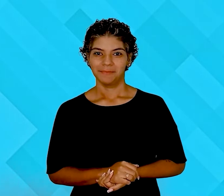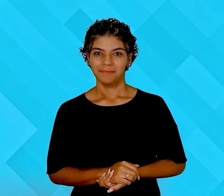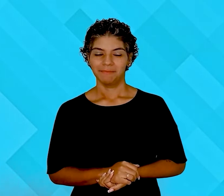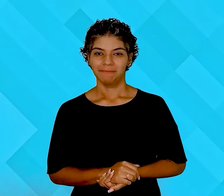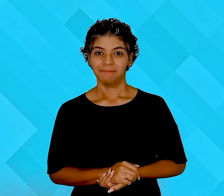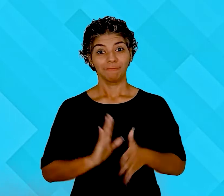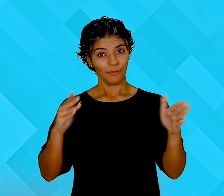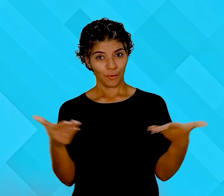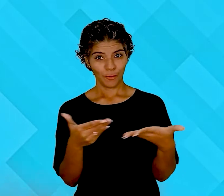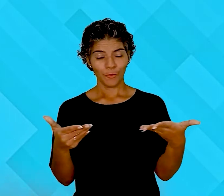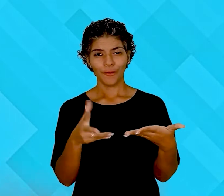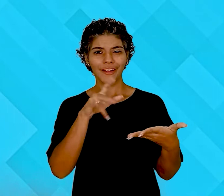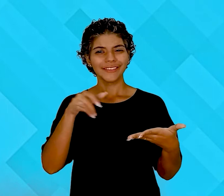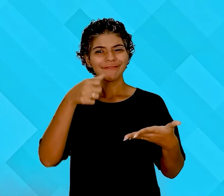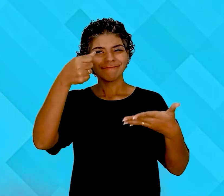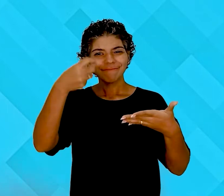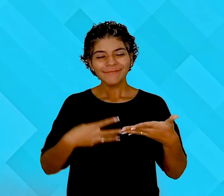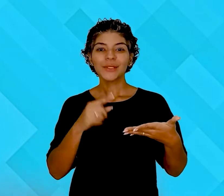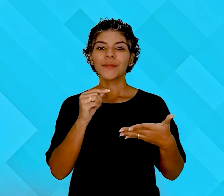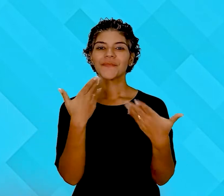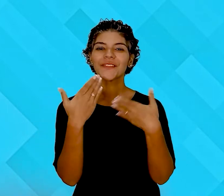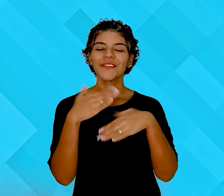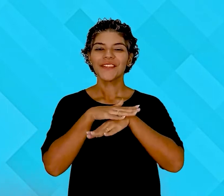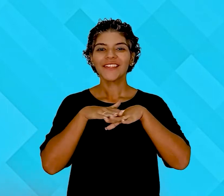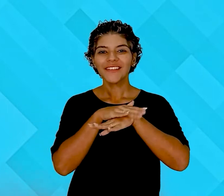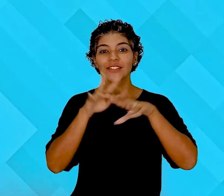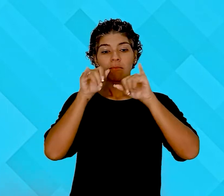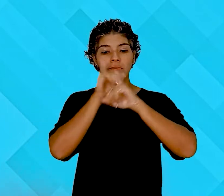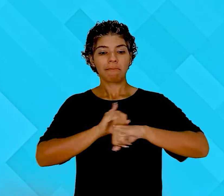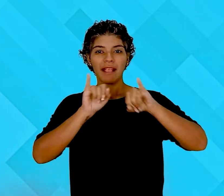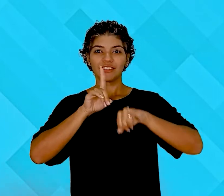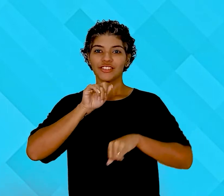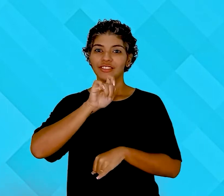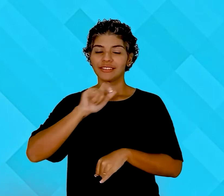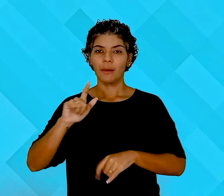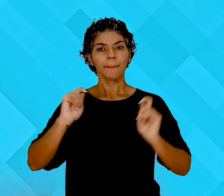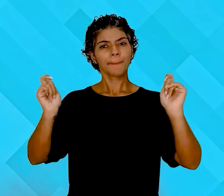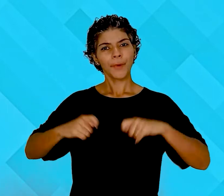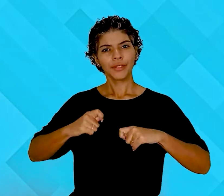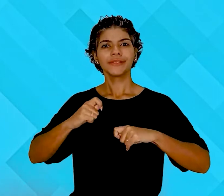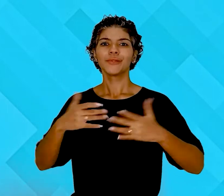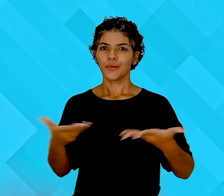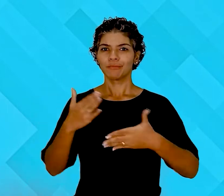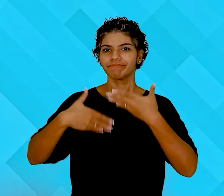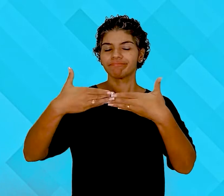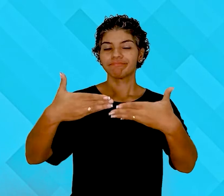No episódio de hoje, vamos fazer uma conversa sobre marketing digital e suas potencialidades nos dias atuais. Vamos falar um pouco sobre a importância